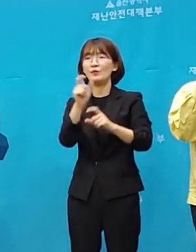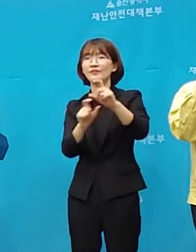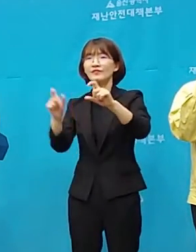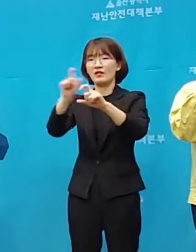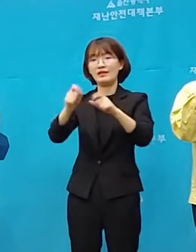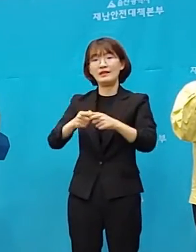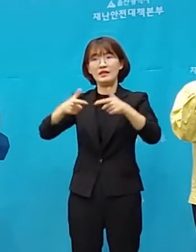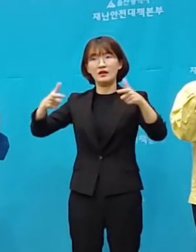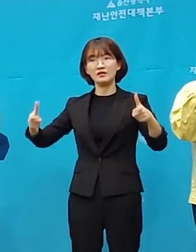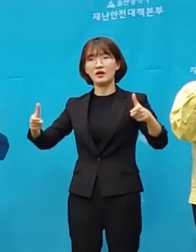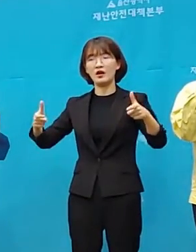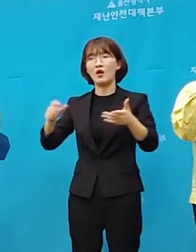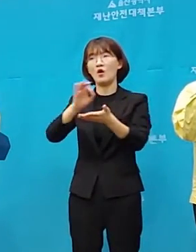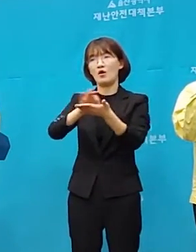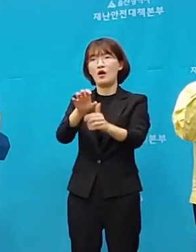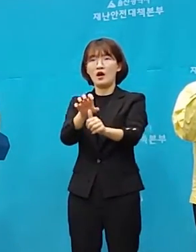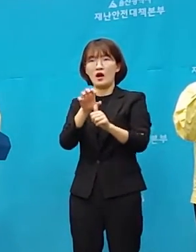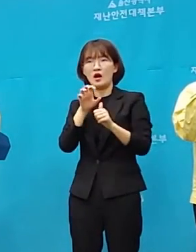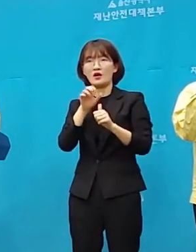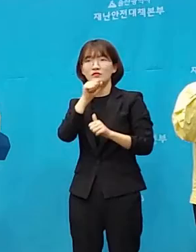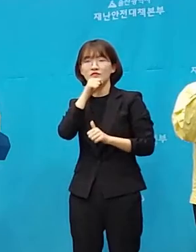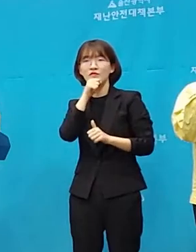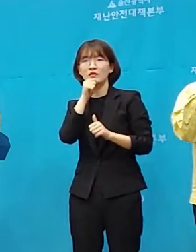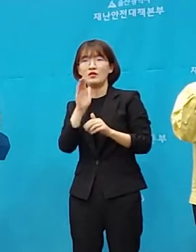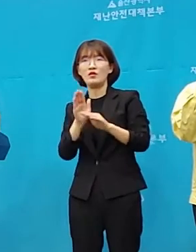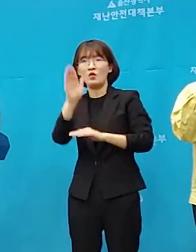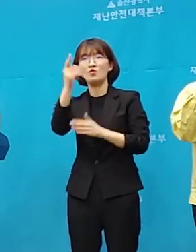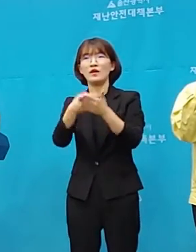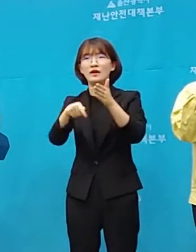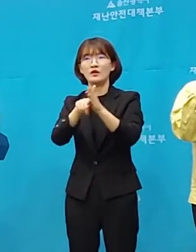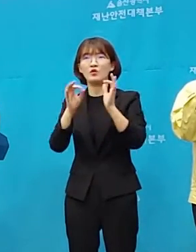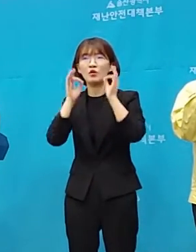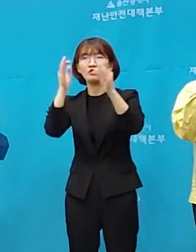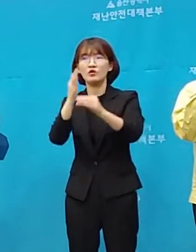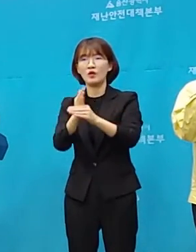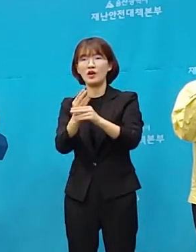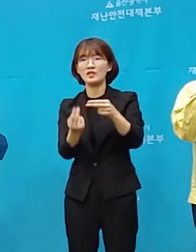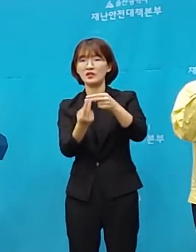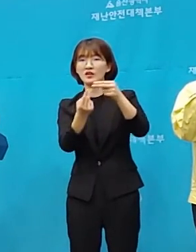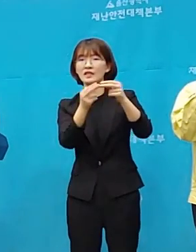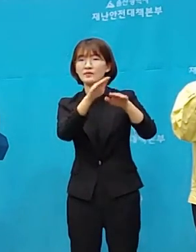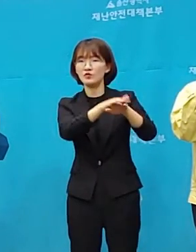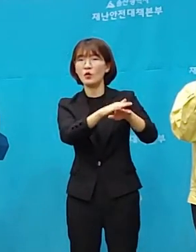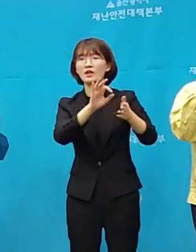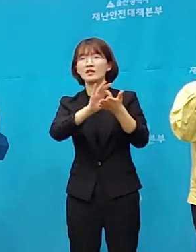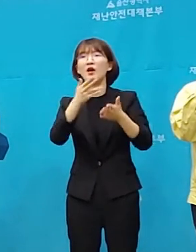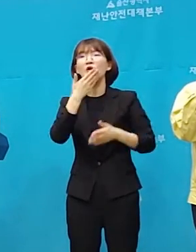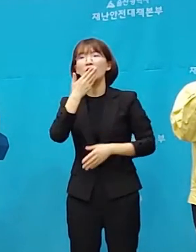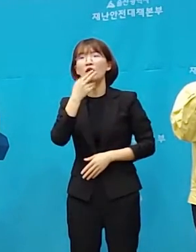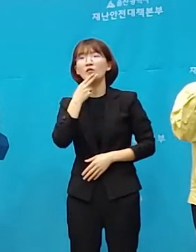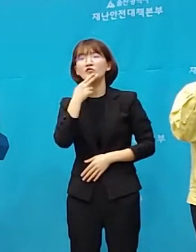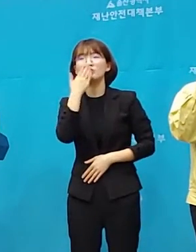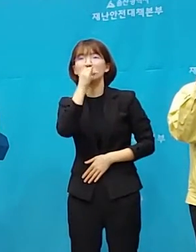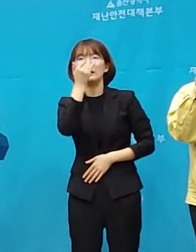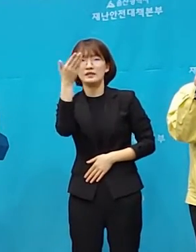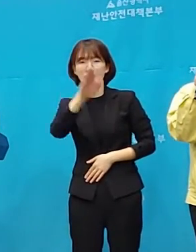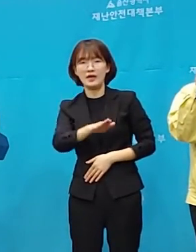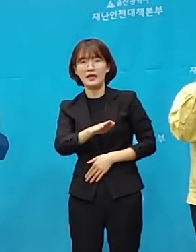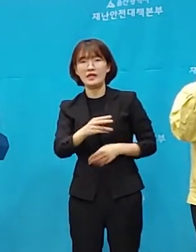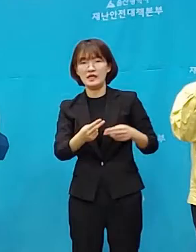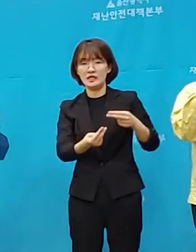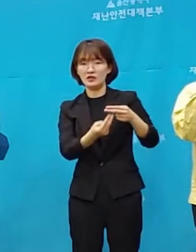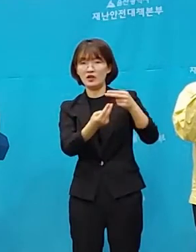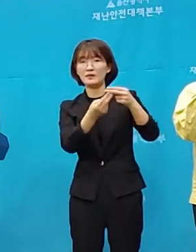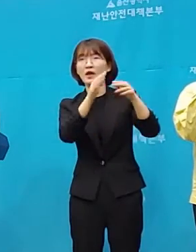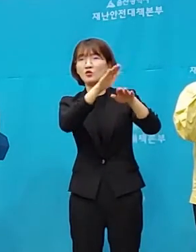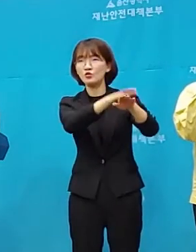높여서 활용률을 높이려고 하고 있고요. 물론 정립해서 안 쓸 수도 있습니다만 일단 정립이 되면은 그것이 지역 내